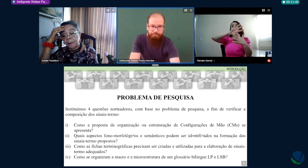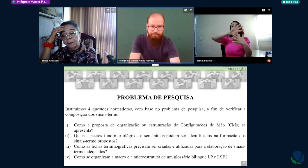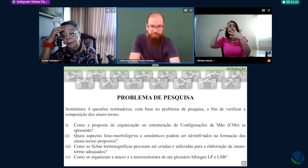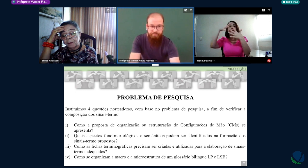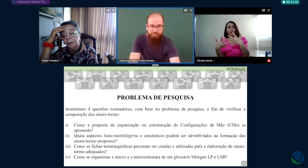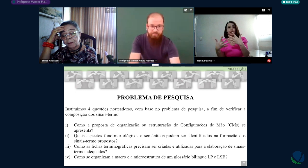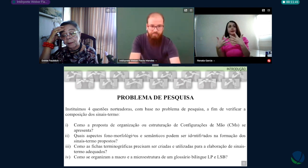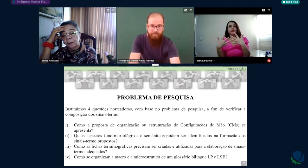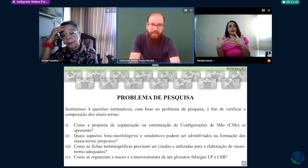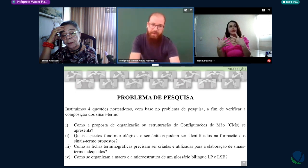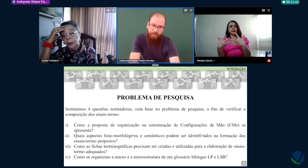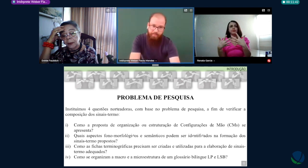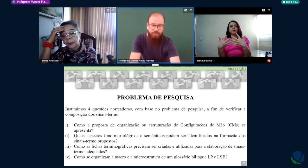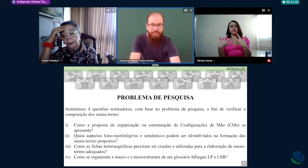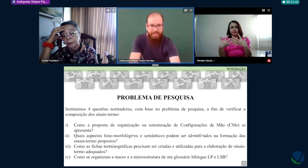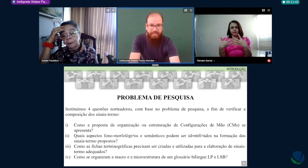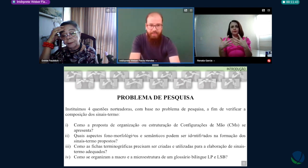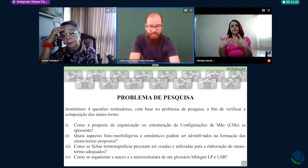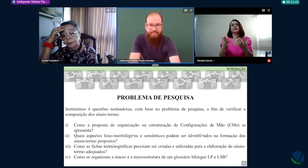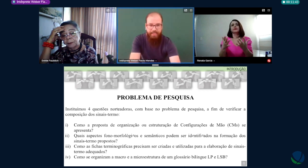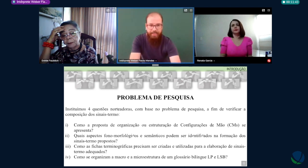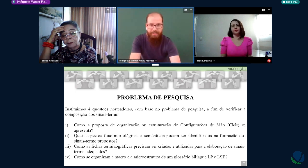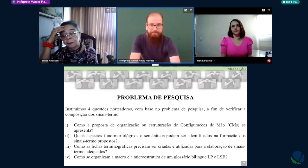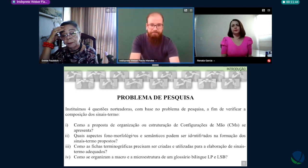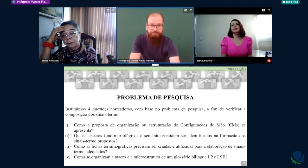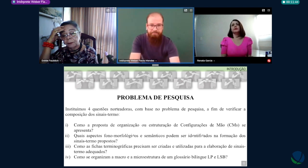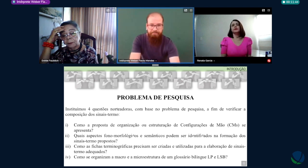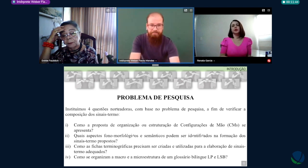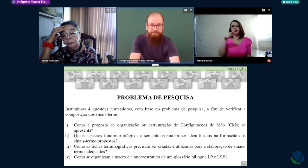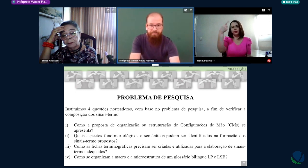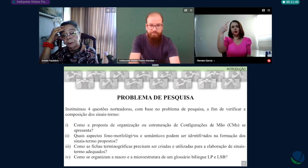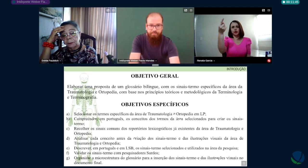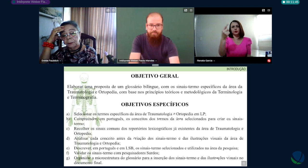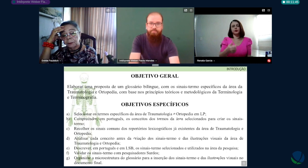bilíngue em língua portuguesa e língua de sinais?